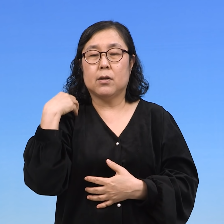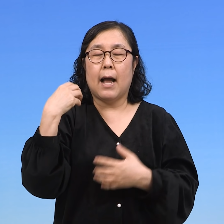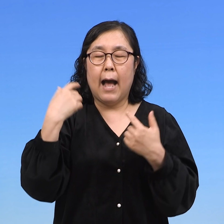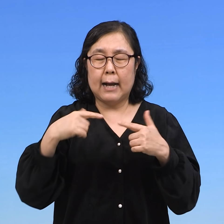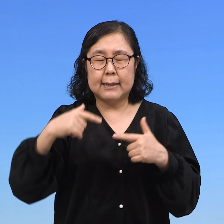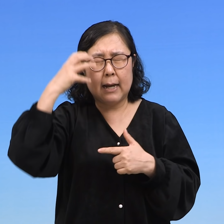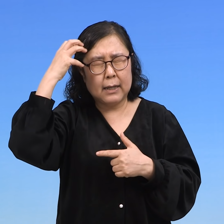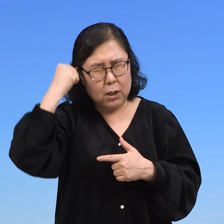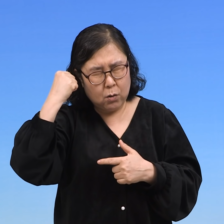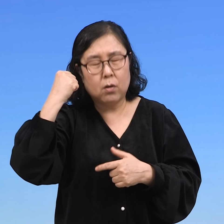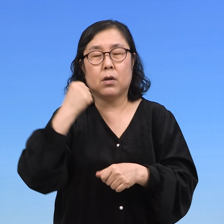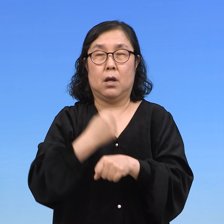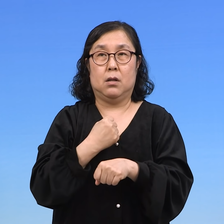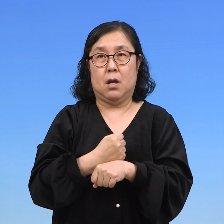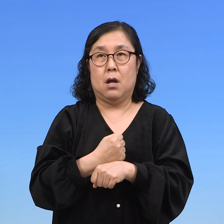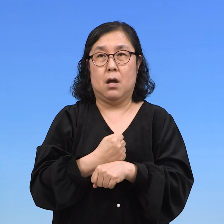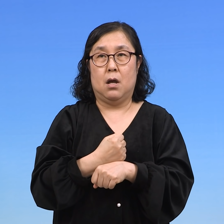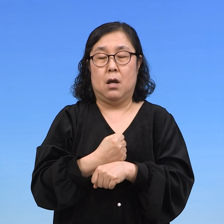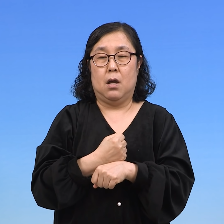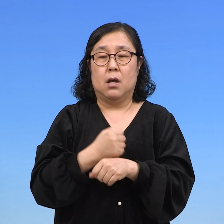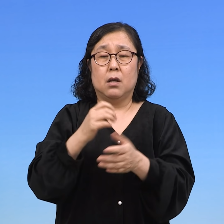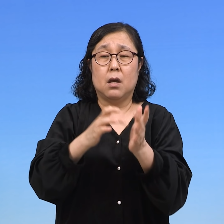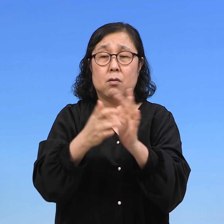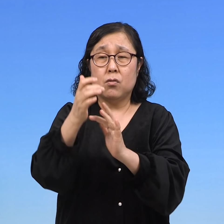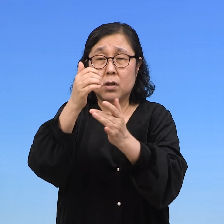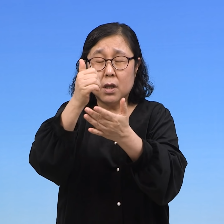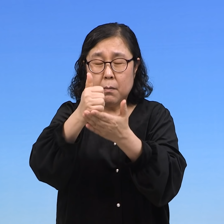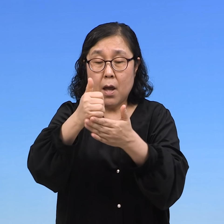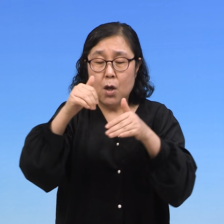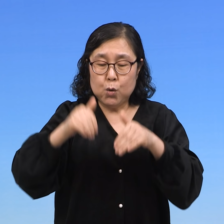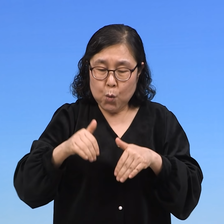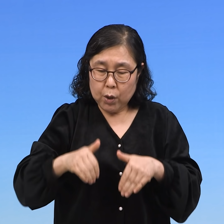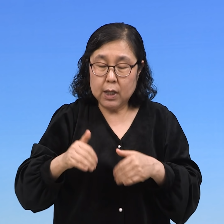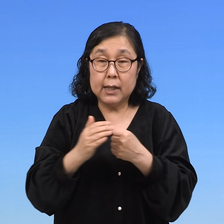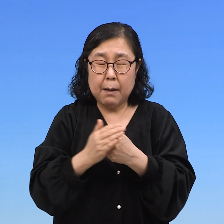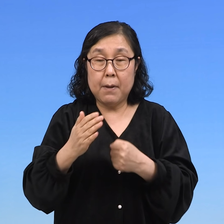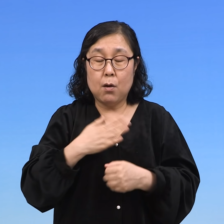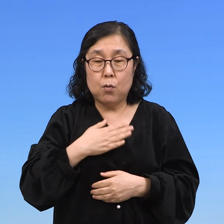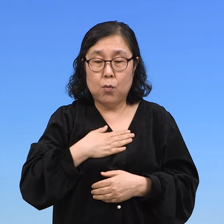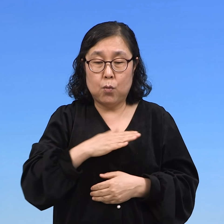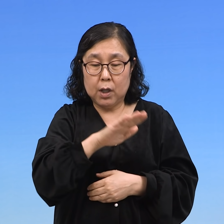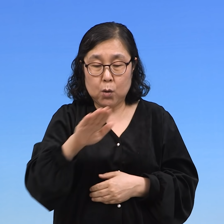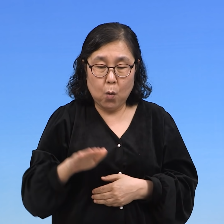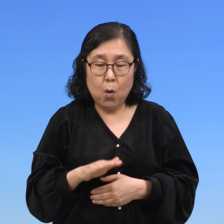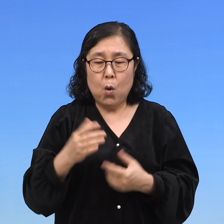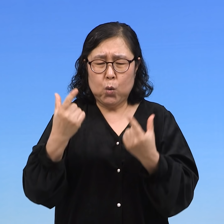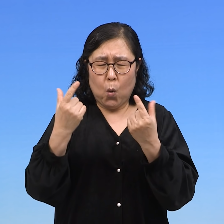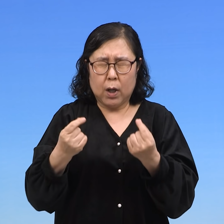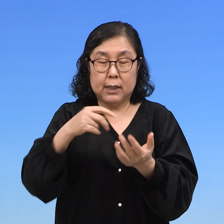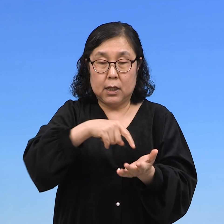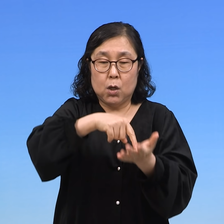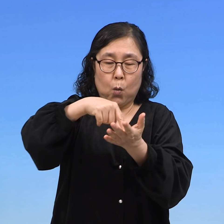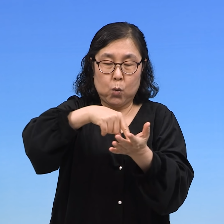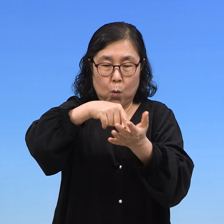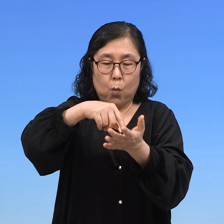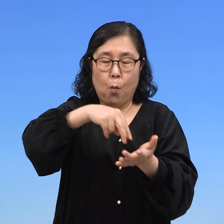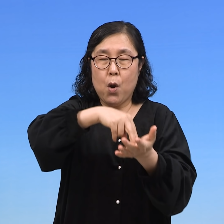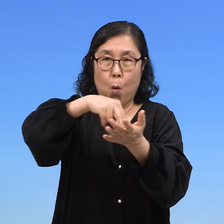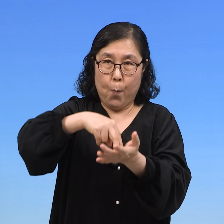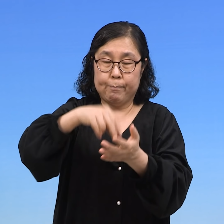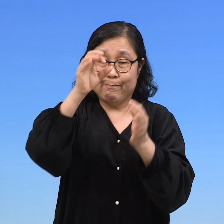기억하고 하물며 우리 같은 종이겠느냐 우리도 주님을 따르기 위해서 이 고독하고 외로움이